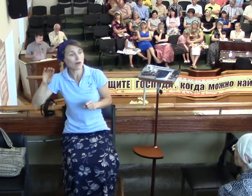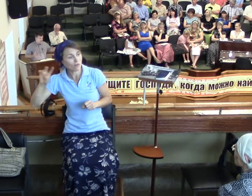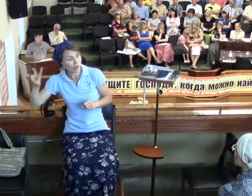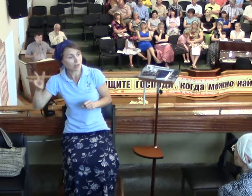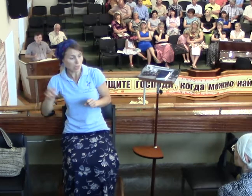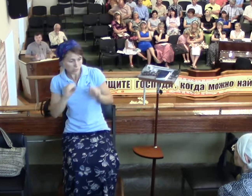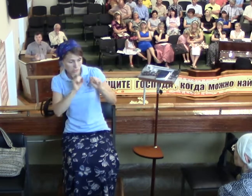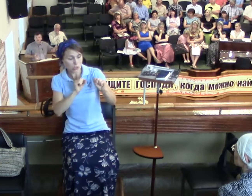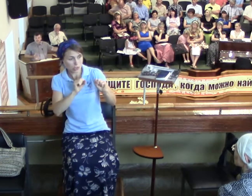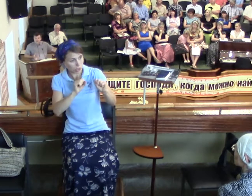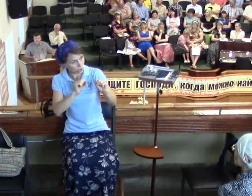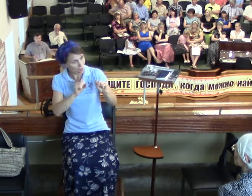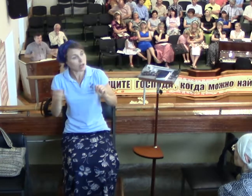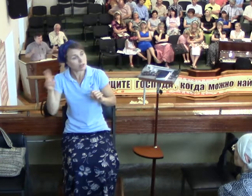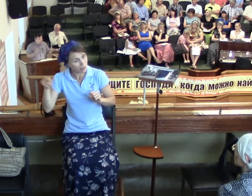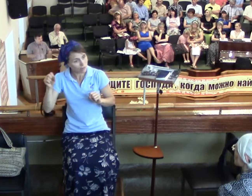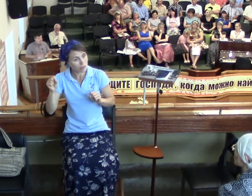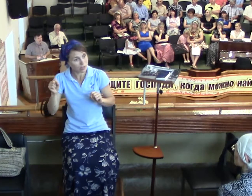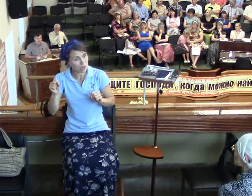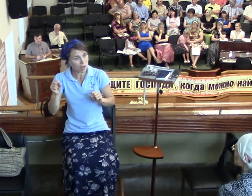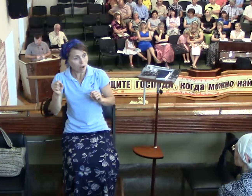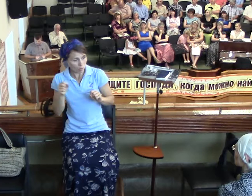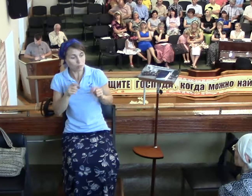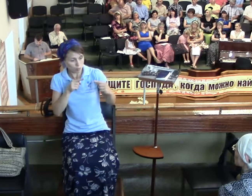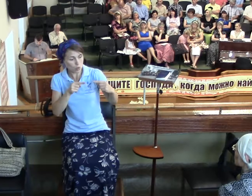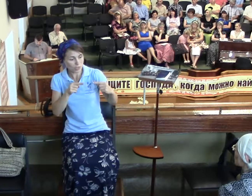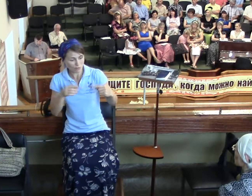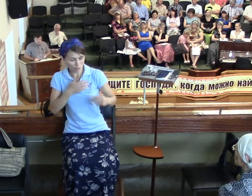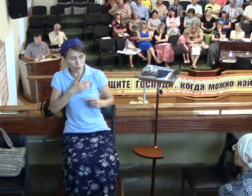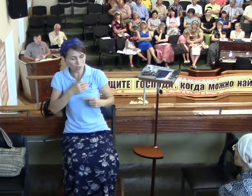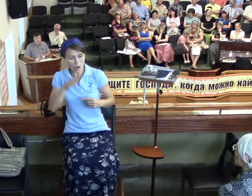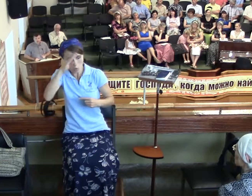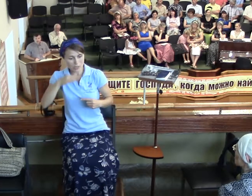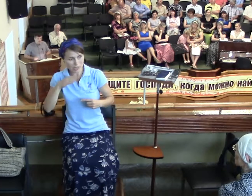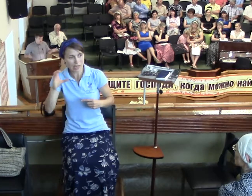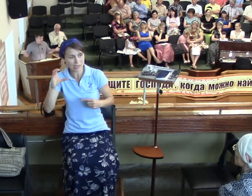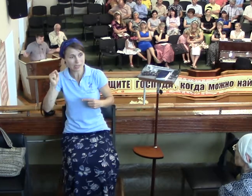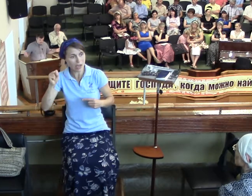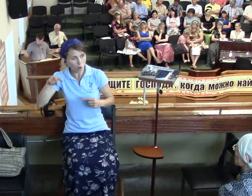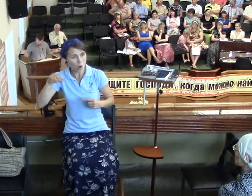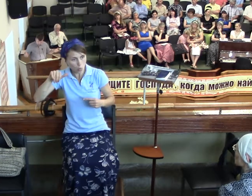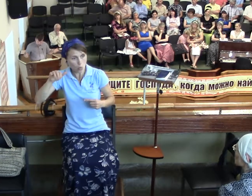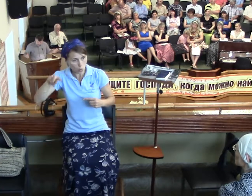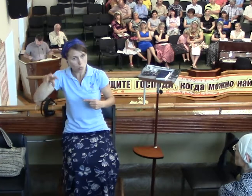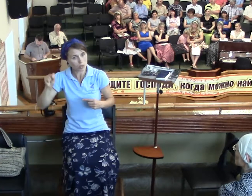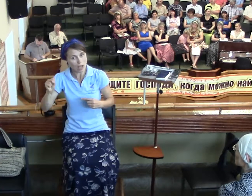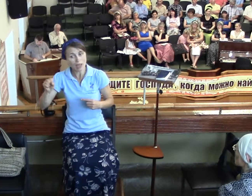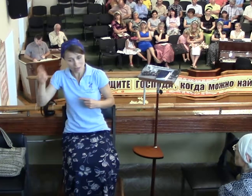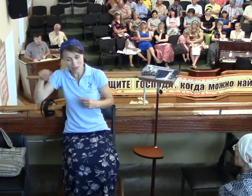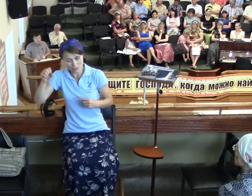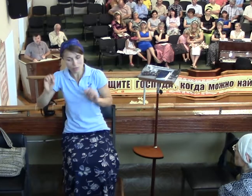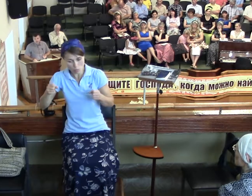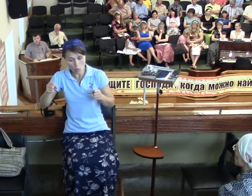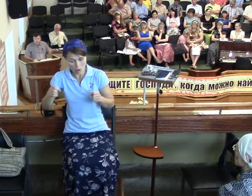даже вопреки воле отца, он заступался за него. Это был прекраснейший друг. И Давид мог на него полагаться.